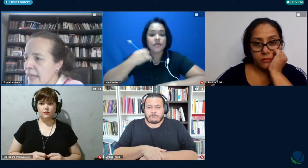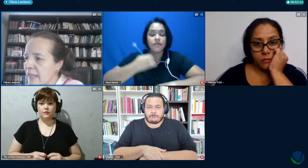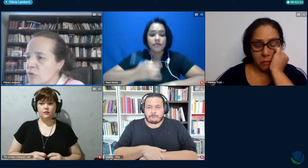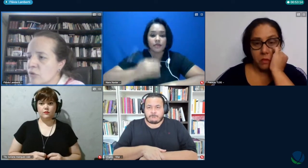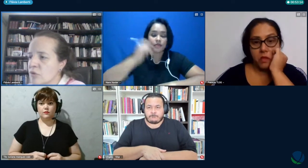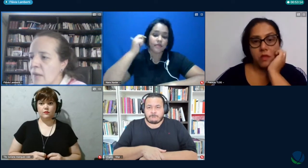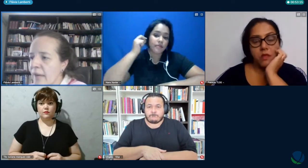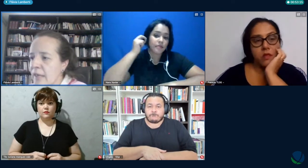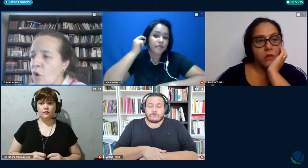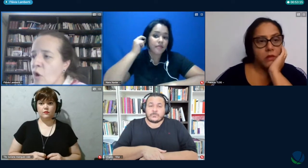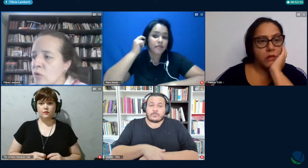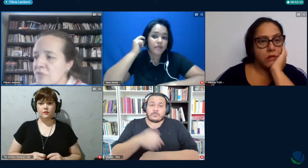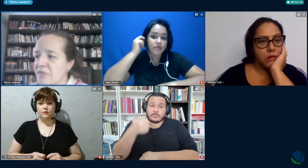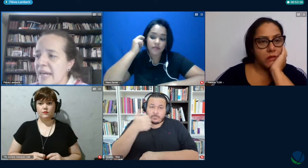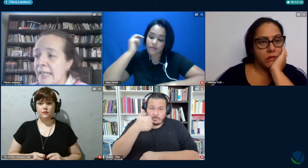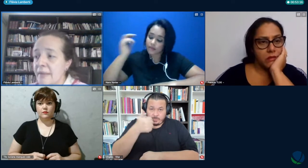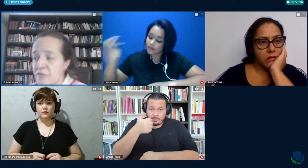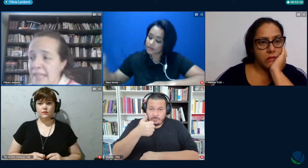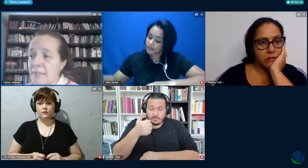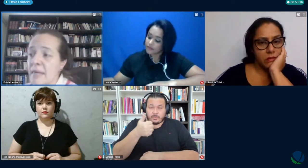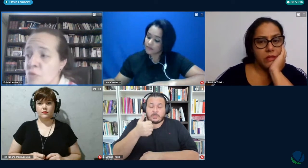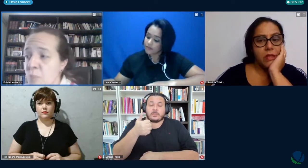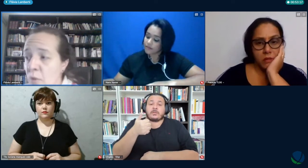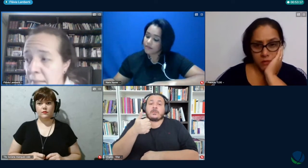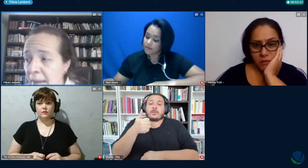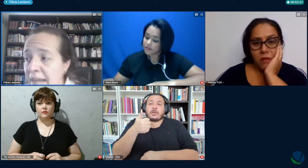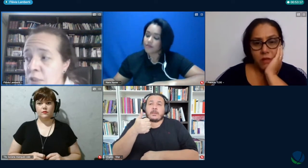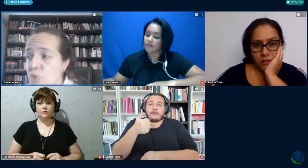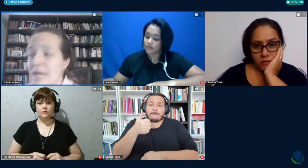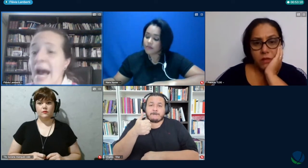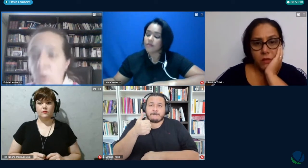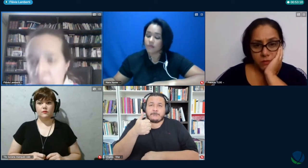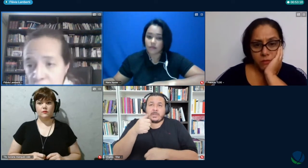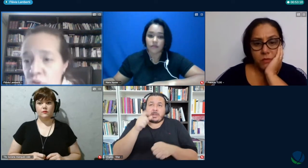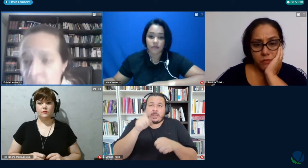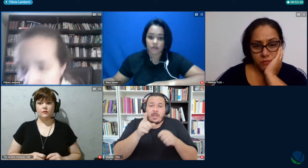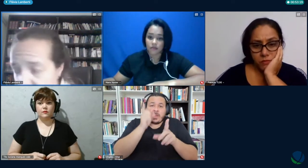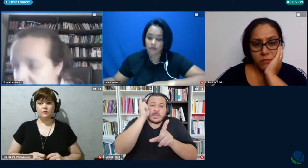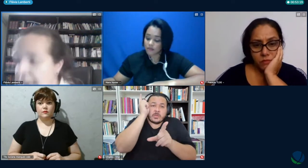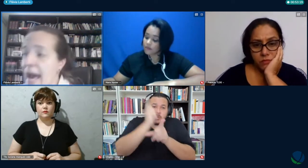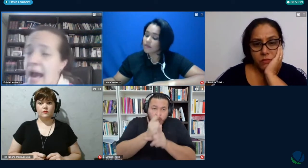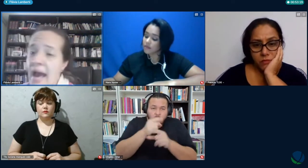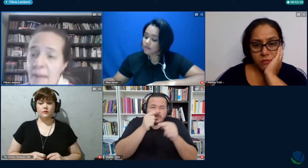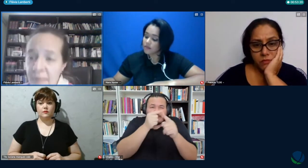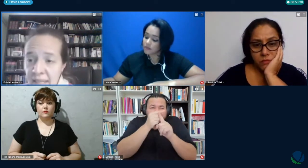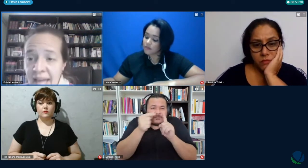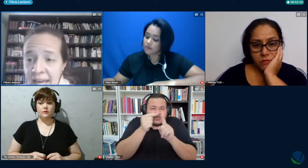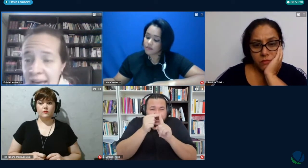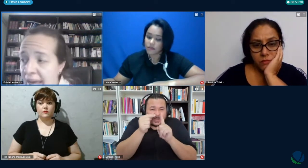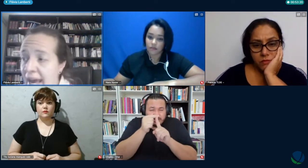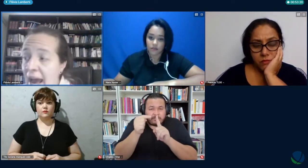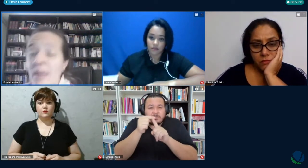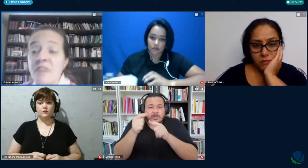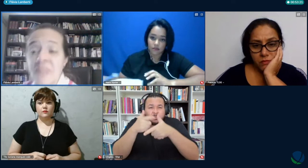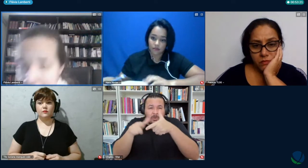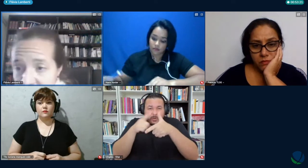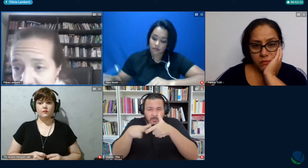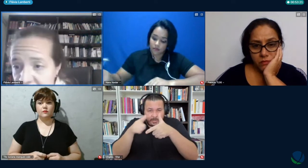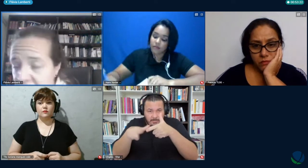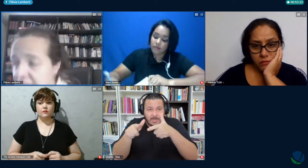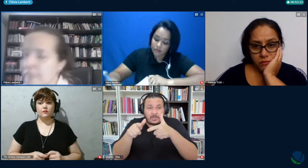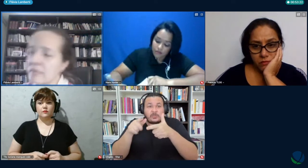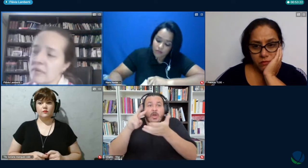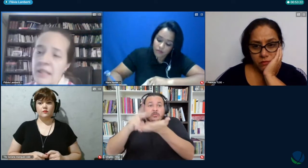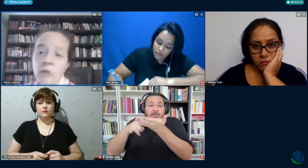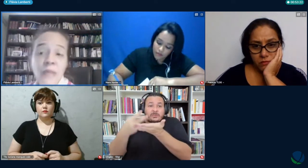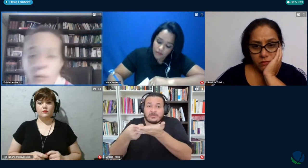A primeira instrução é encontre fragmentos problemáticos ao traduzir. A minha ideia é ao revisar,